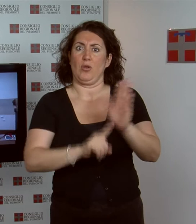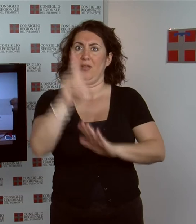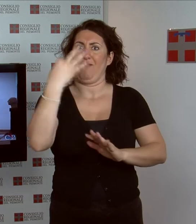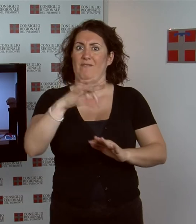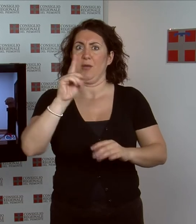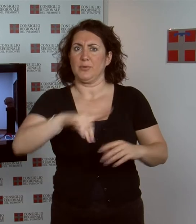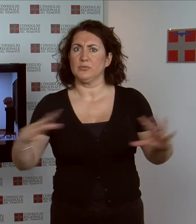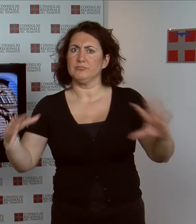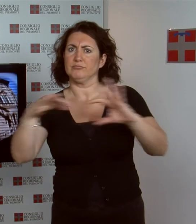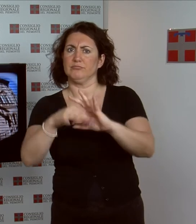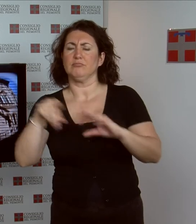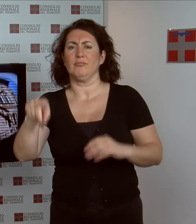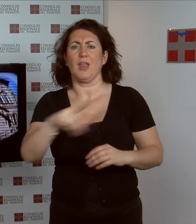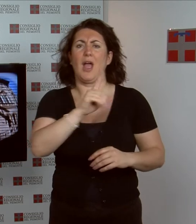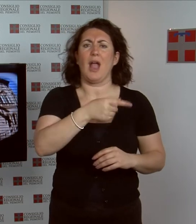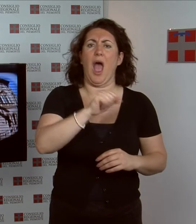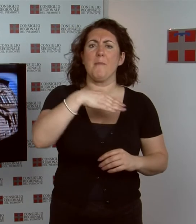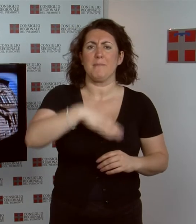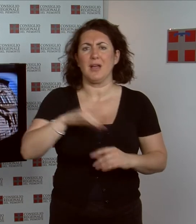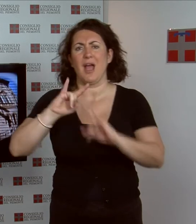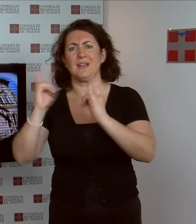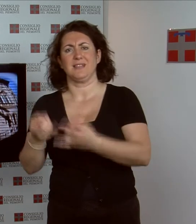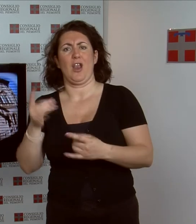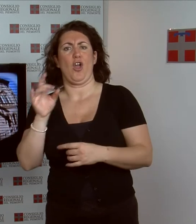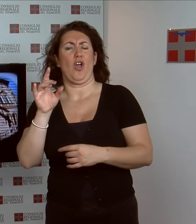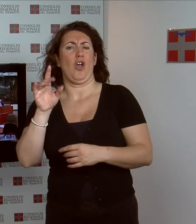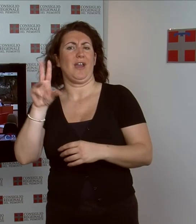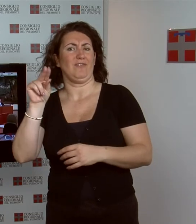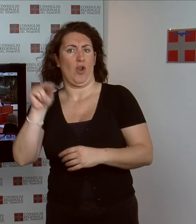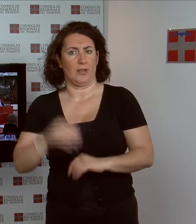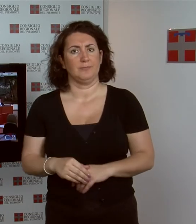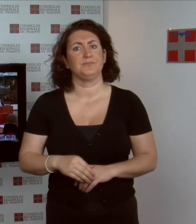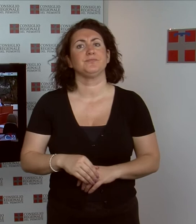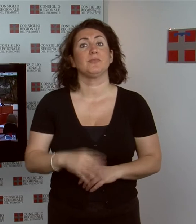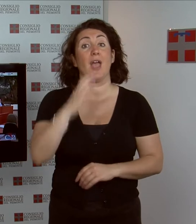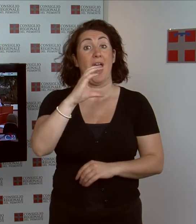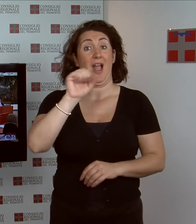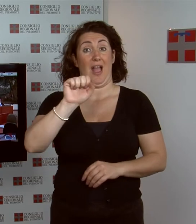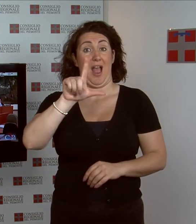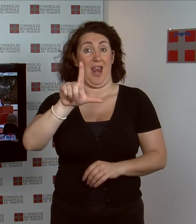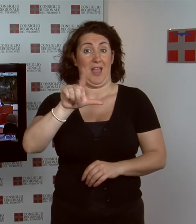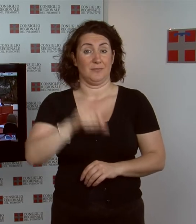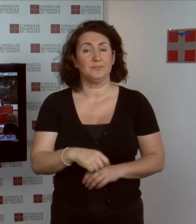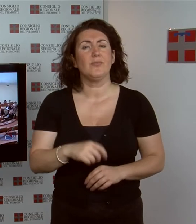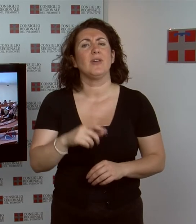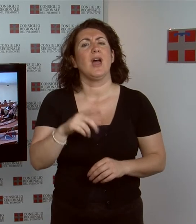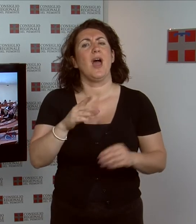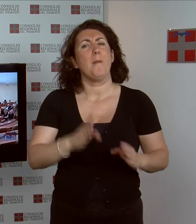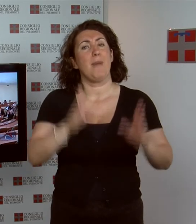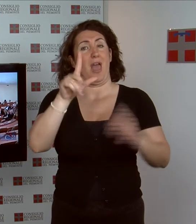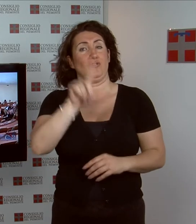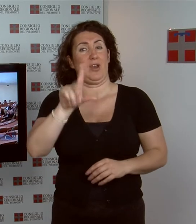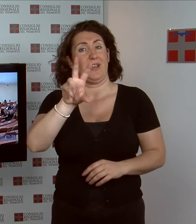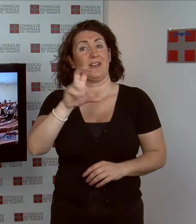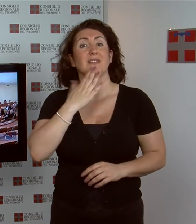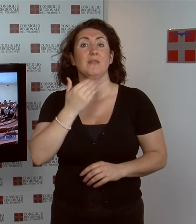GAM e Castello di Rivoli. Consiglio delle autonomie locali. Il 30 maggio a Palazzo Lascaris si è riunita l'Assemblea